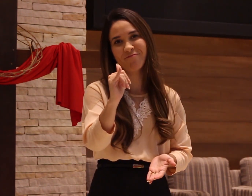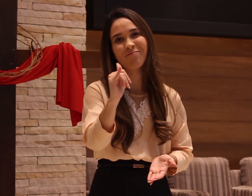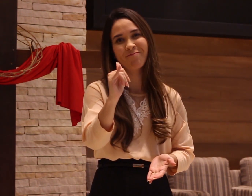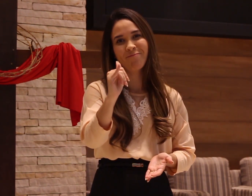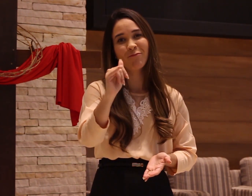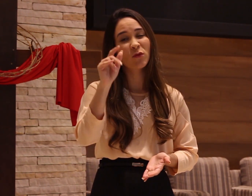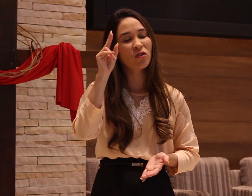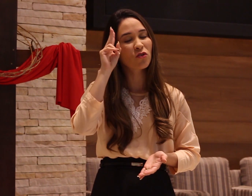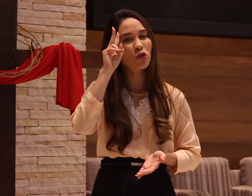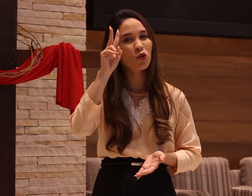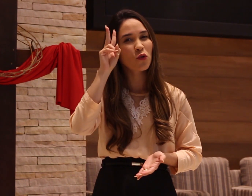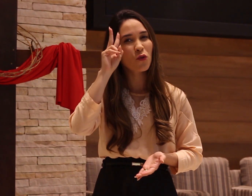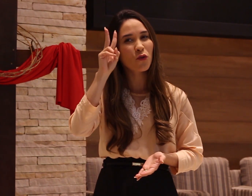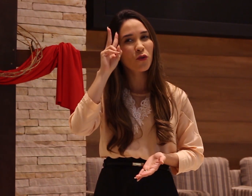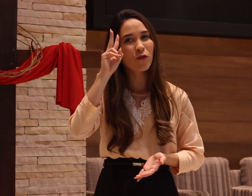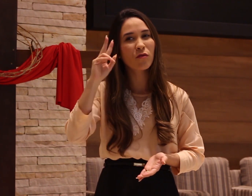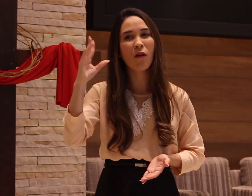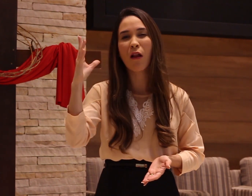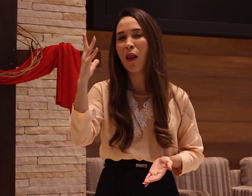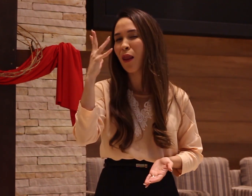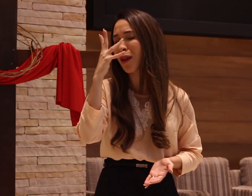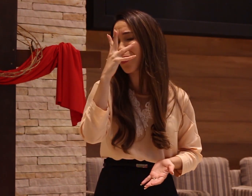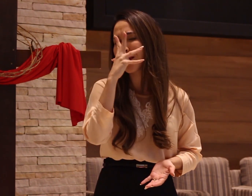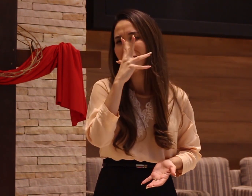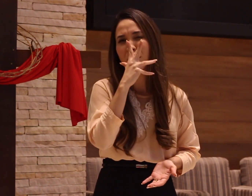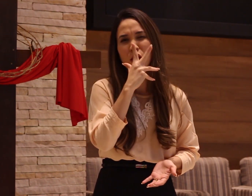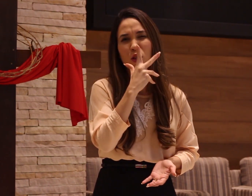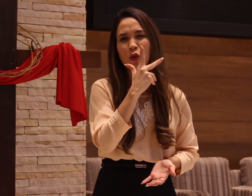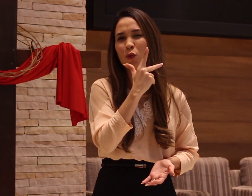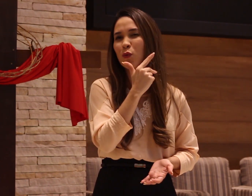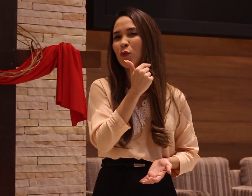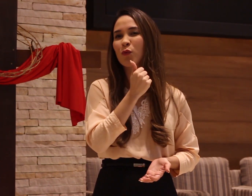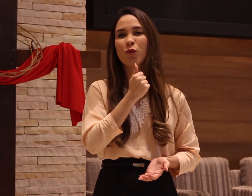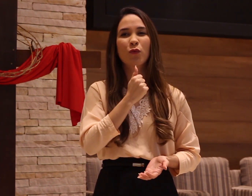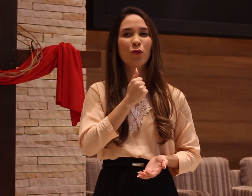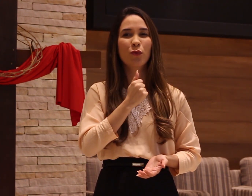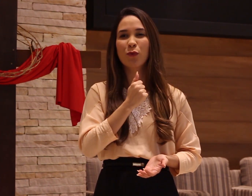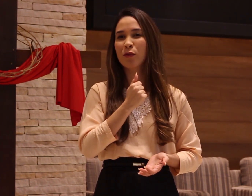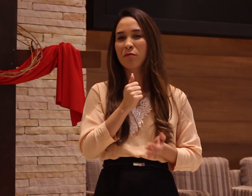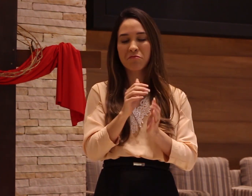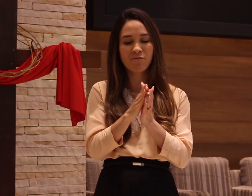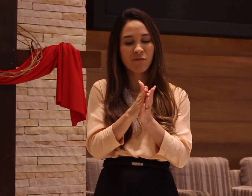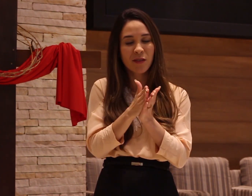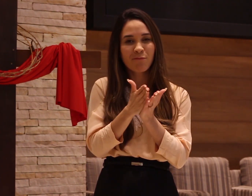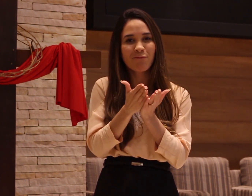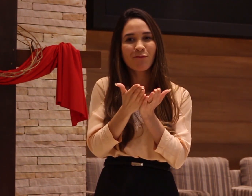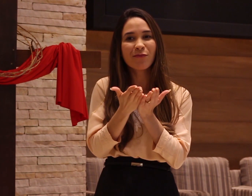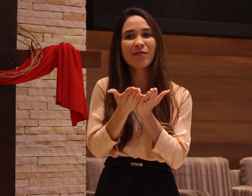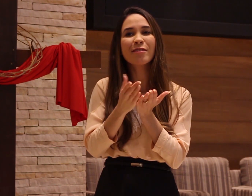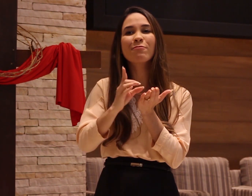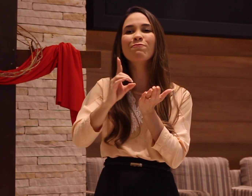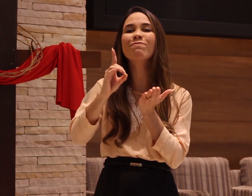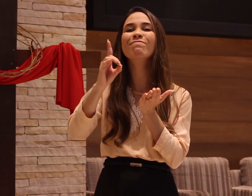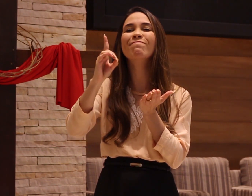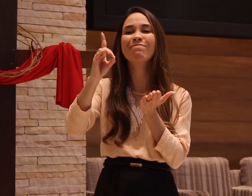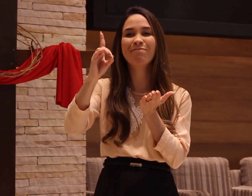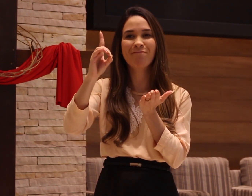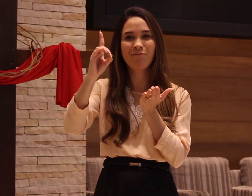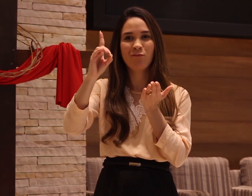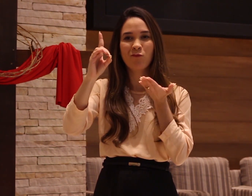Quero te contar do amor de